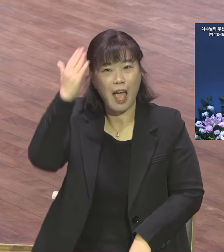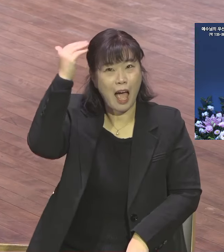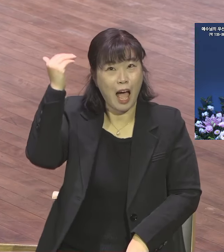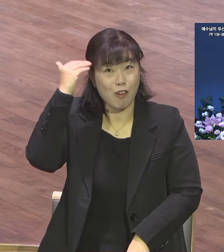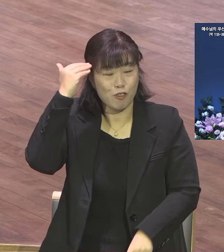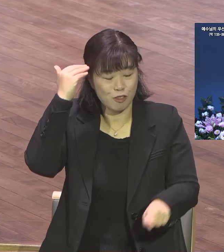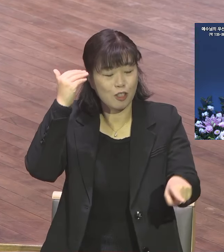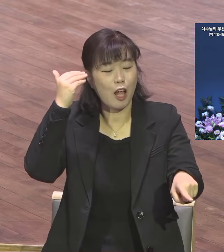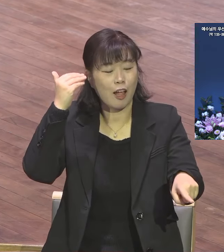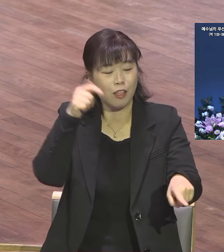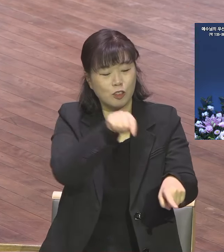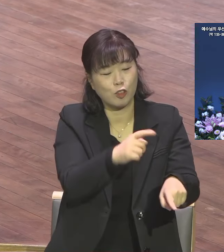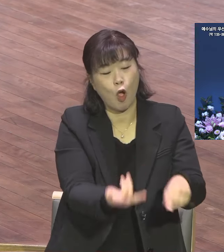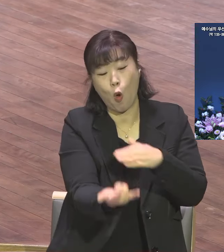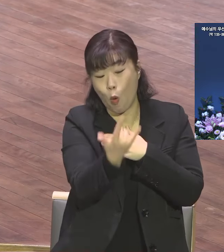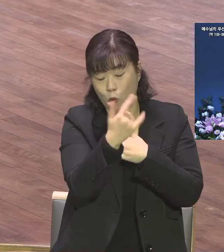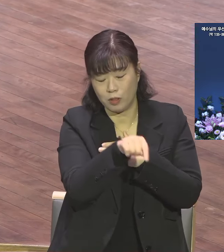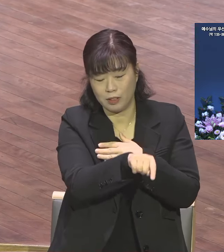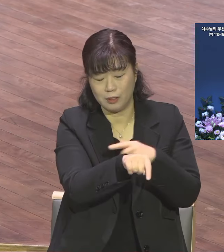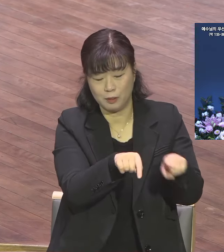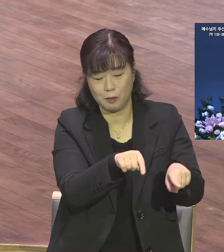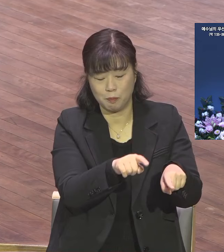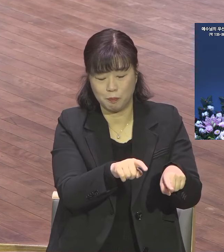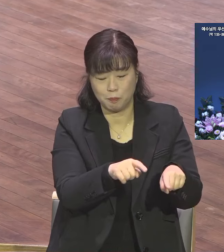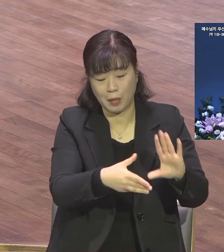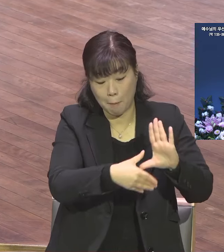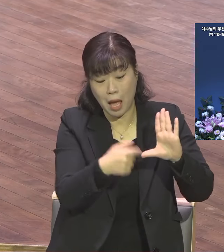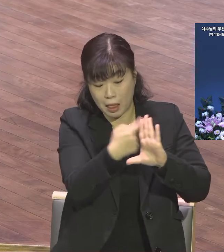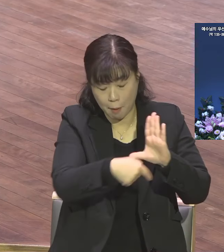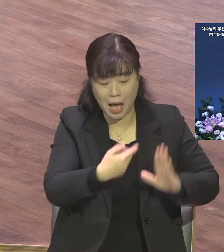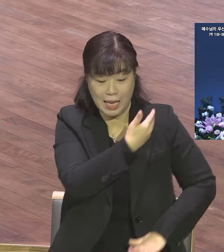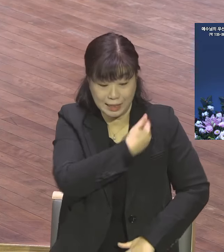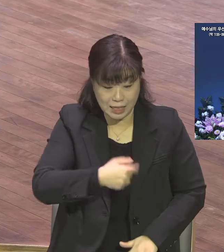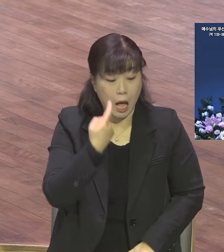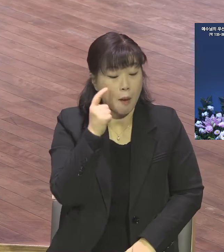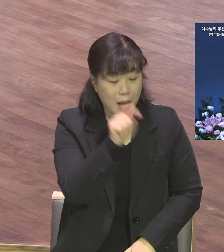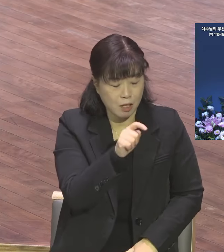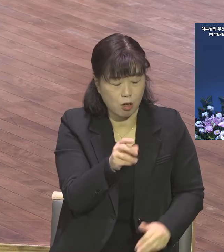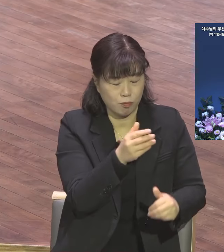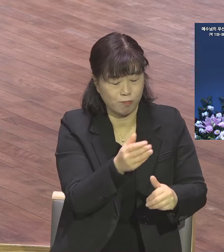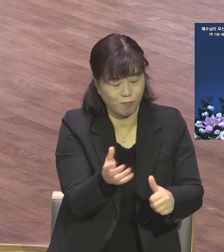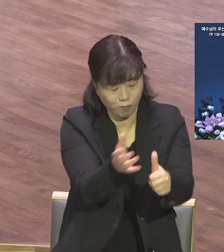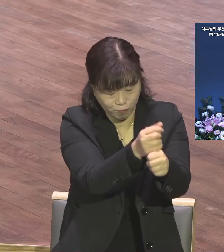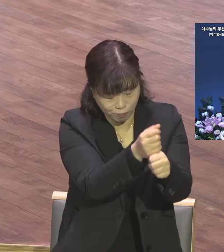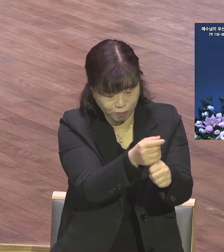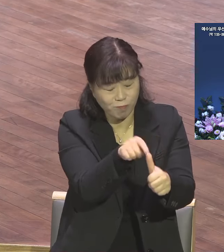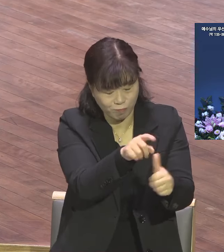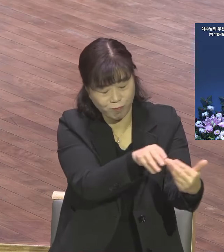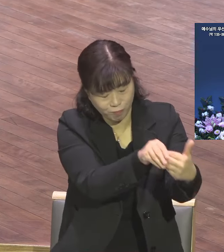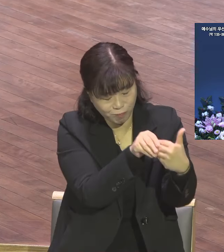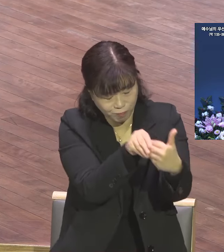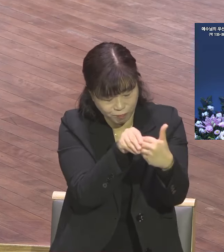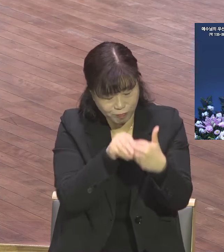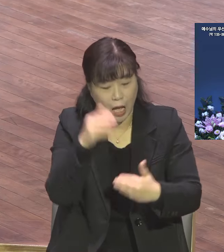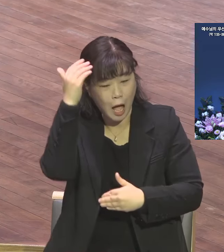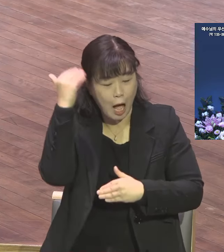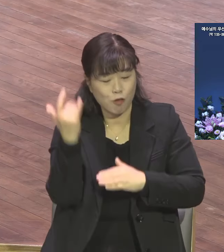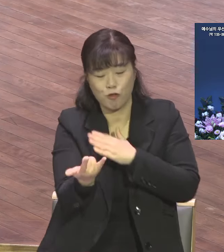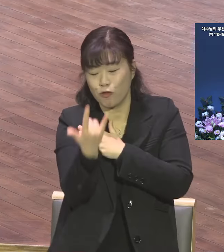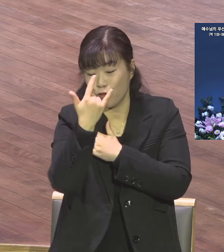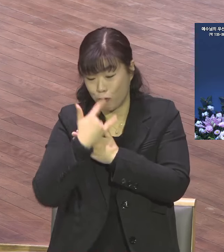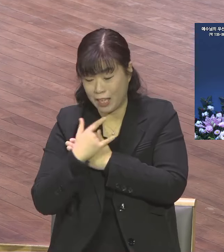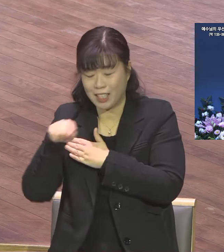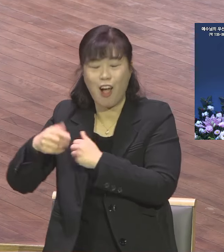선교사들도 남미 선교사들 다 거기 다 갔었어요. 거기서 훈련 다 받았다. 그 정도 열정과 홍감표 선교사가